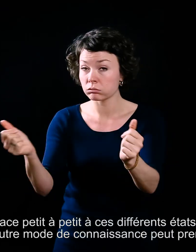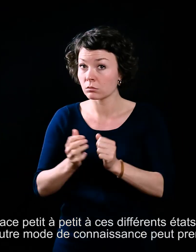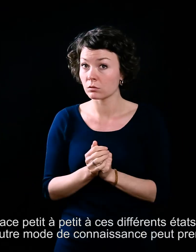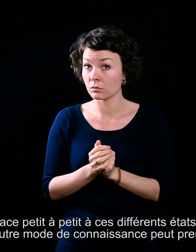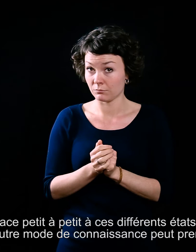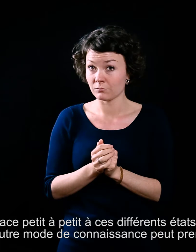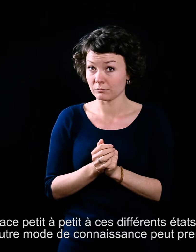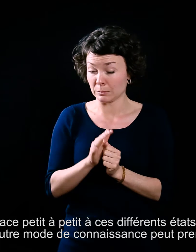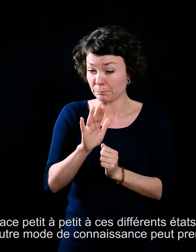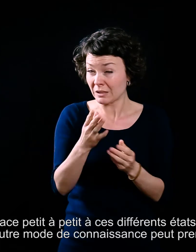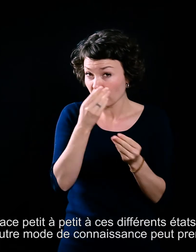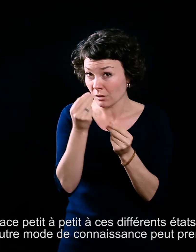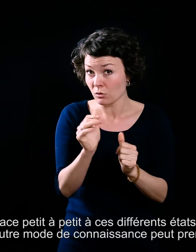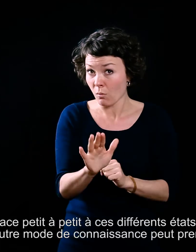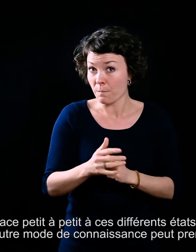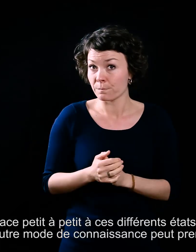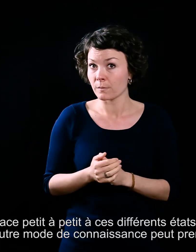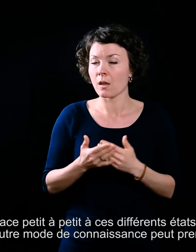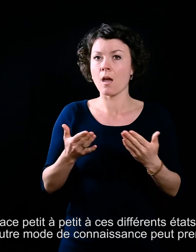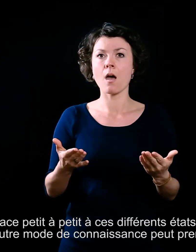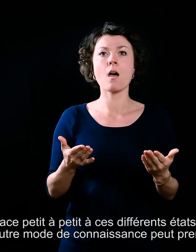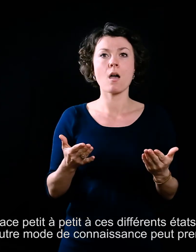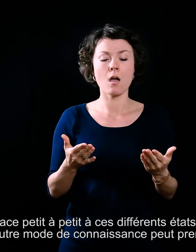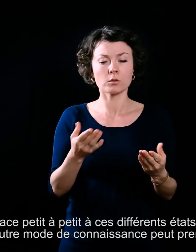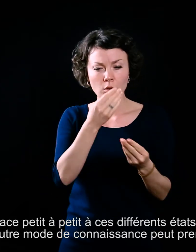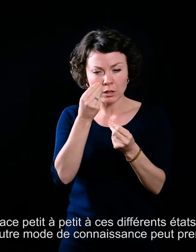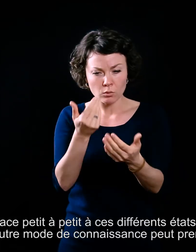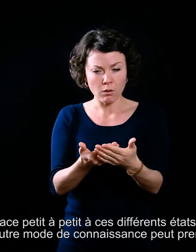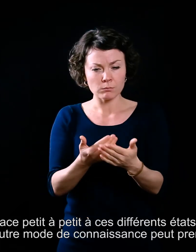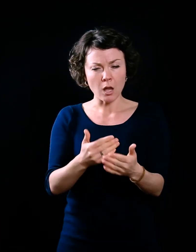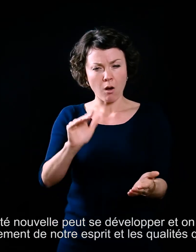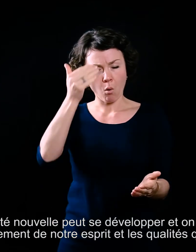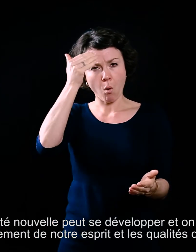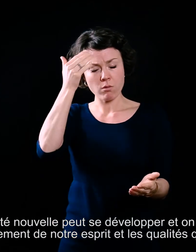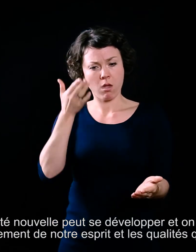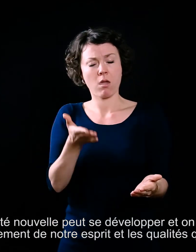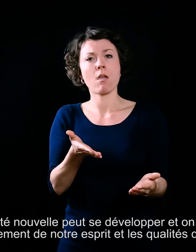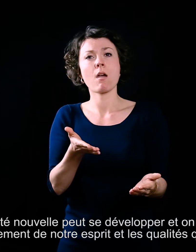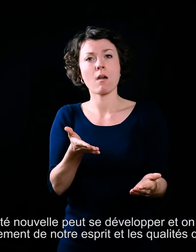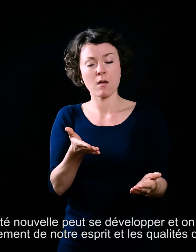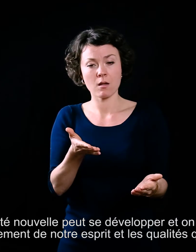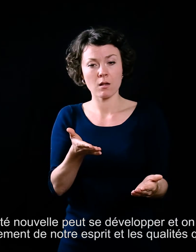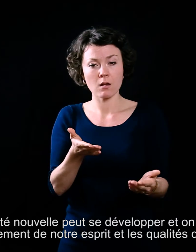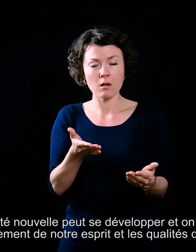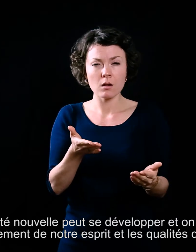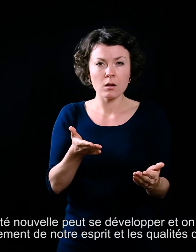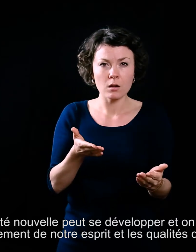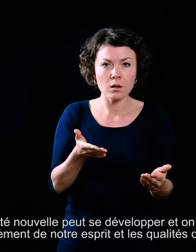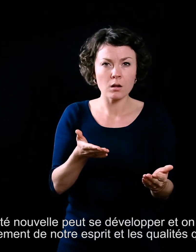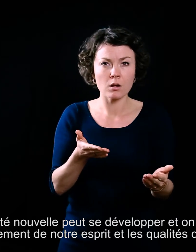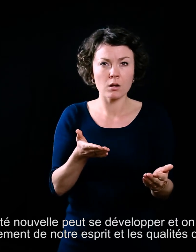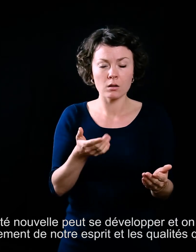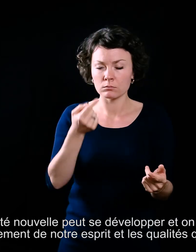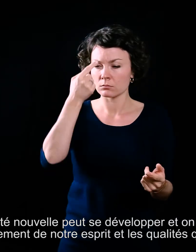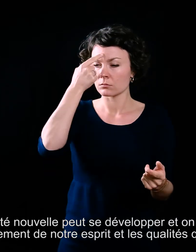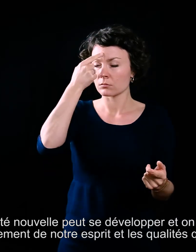différents états d'esprit, c'est là qu'un autre mode de connaissance peut prendre place. C'est là qu'une clarté nouvelle